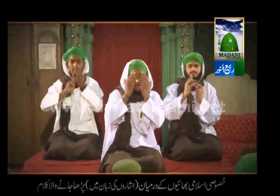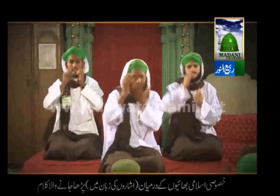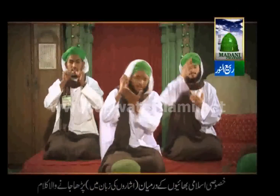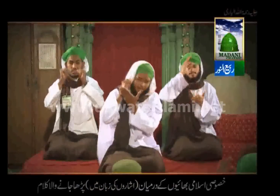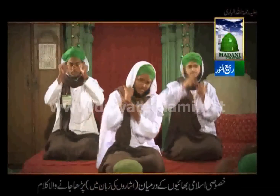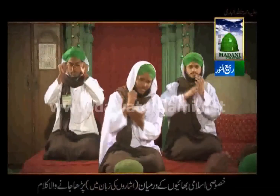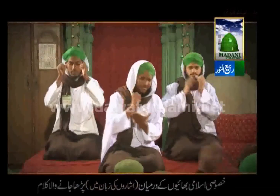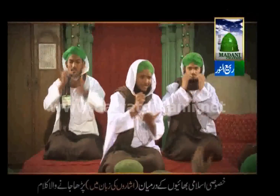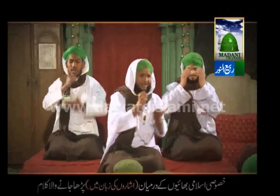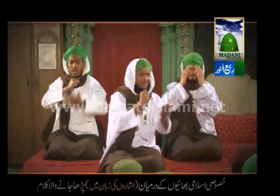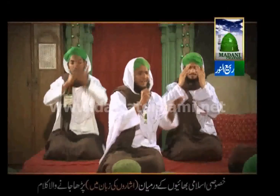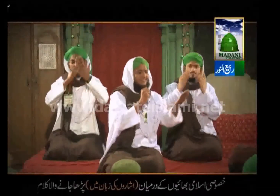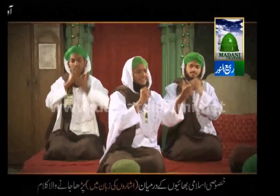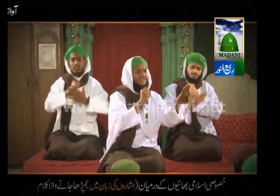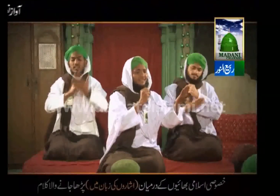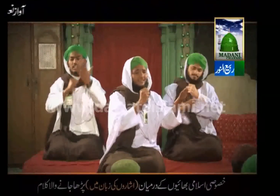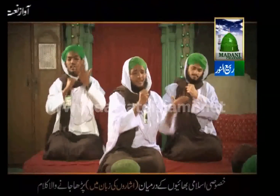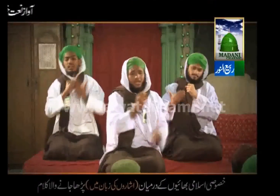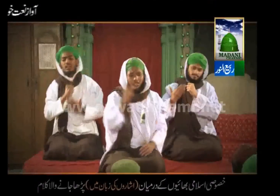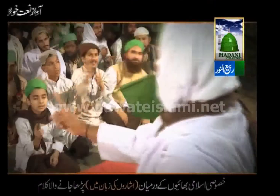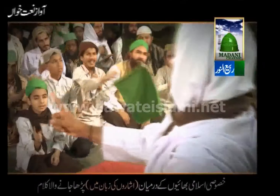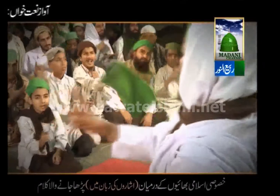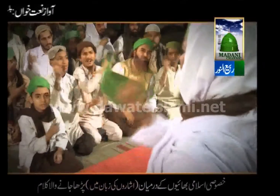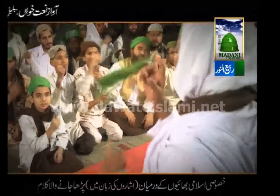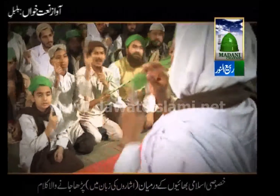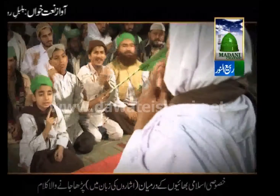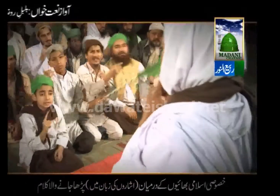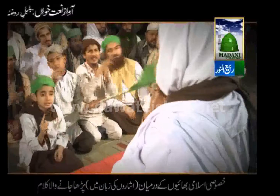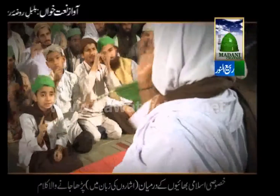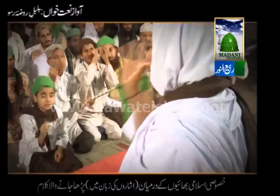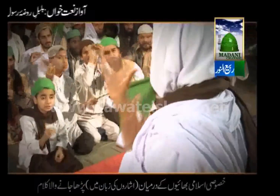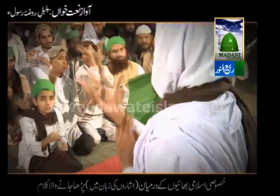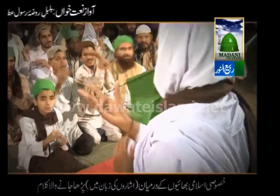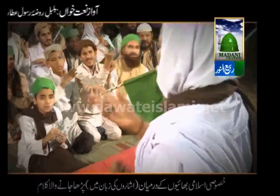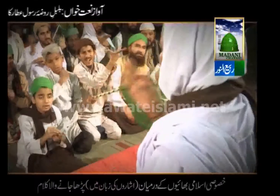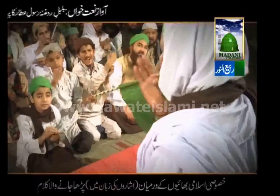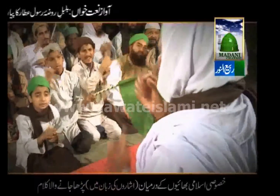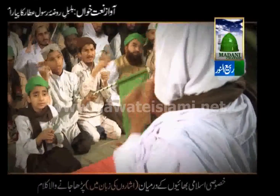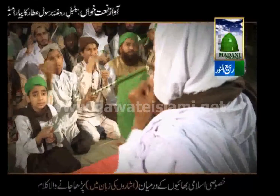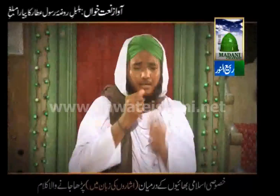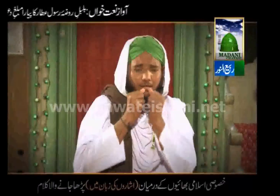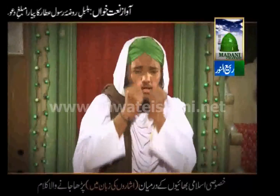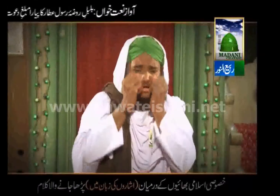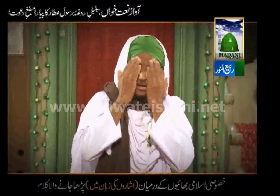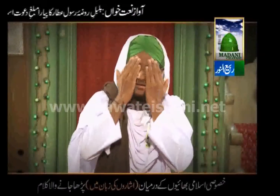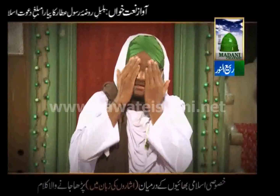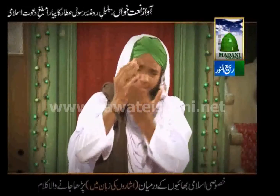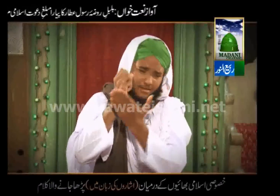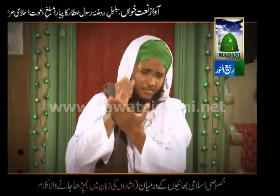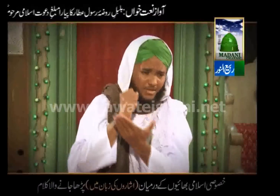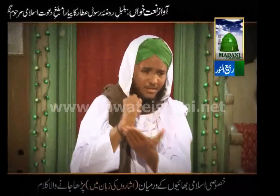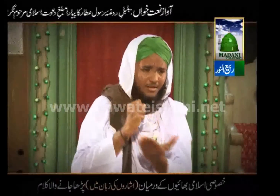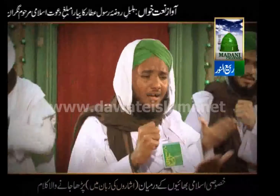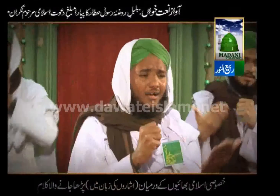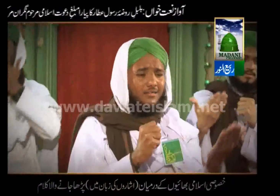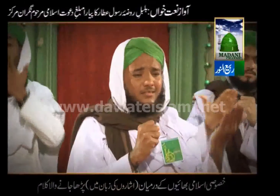سرکار کے میلاد کی چار جانب دھوم ہے سرکار کے